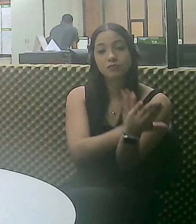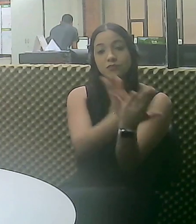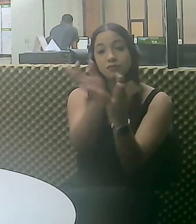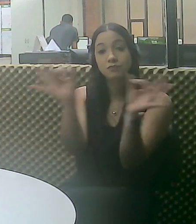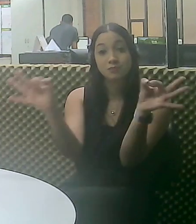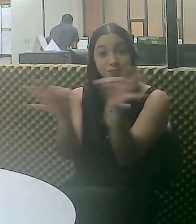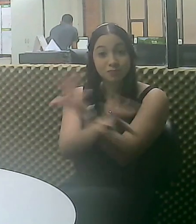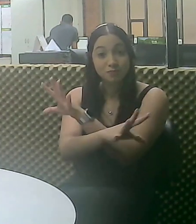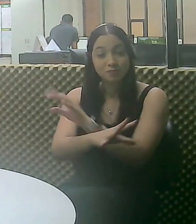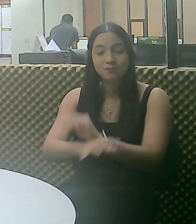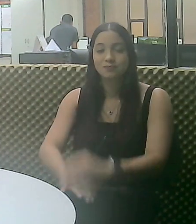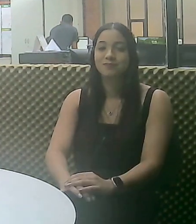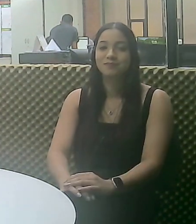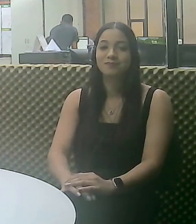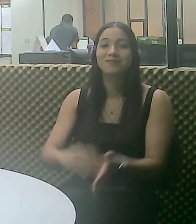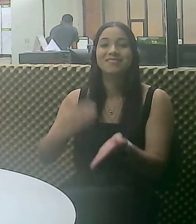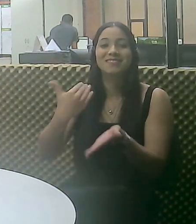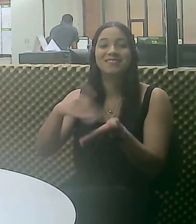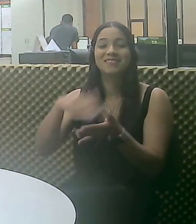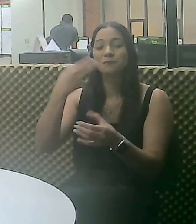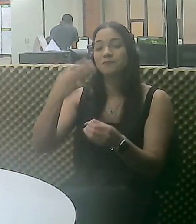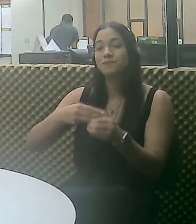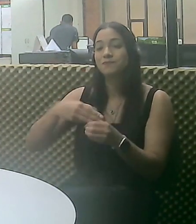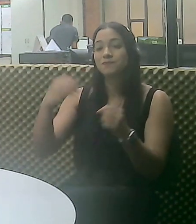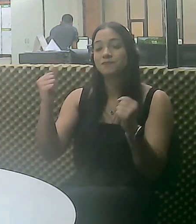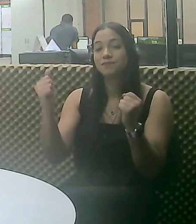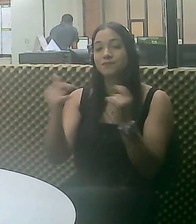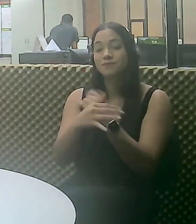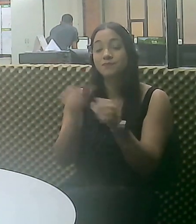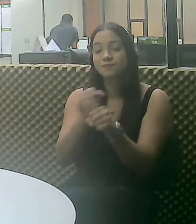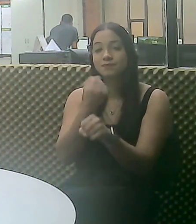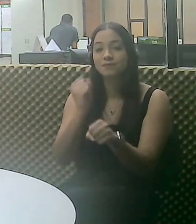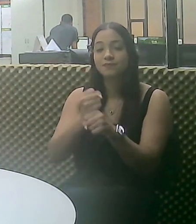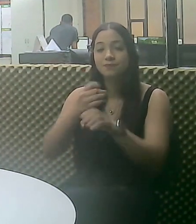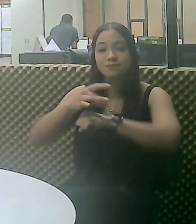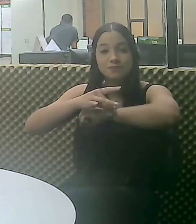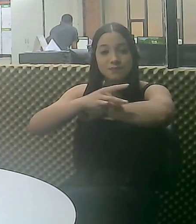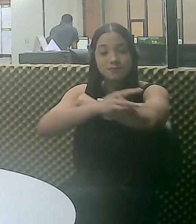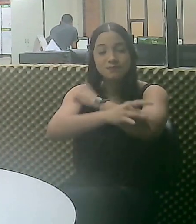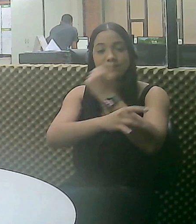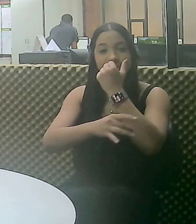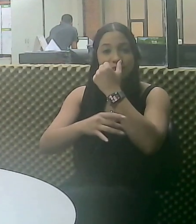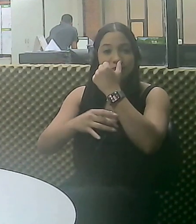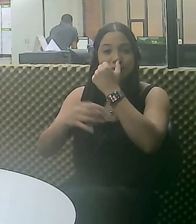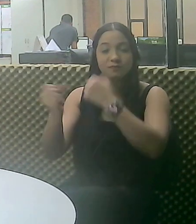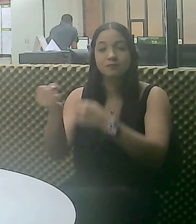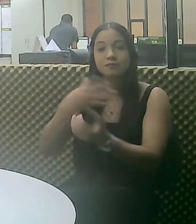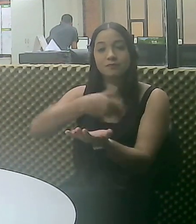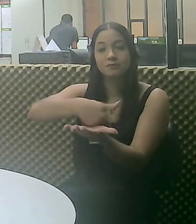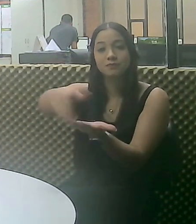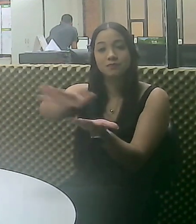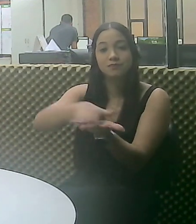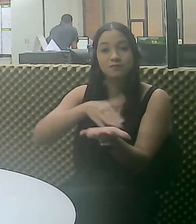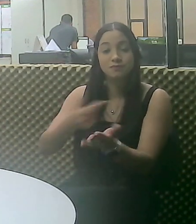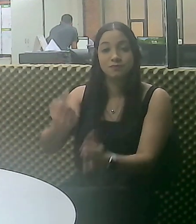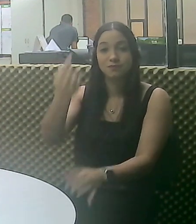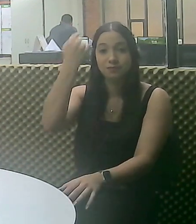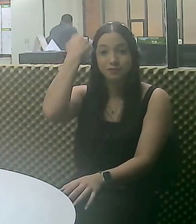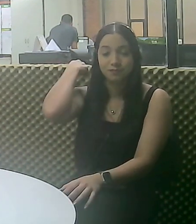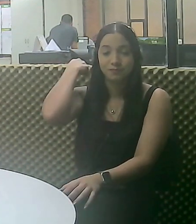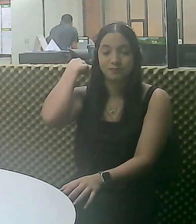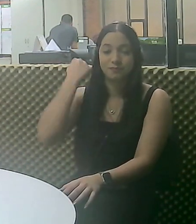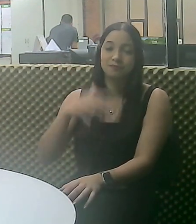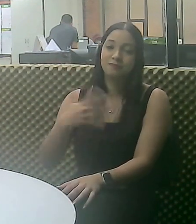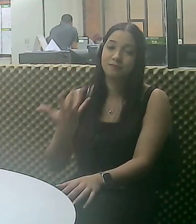assim que for concluída, para que a Secretaria Municipal de Obras execute o recapeamento e nova sinalização da pista antiga.